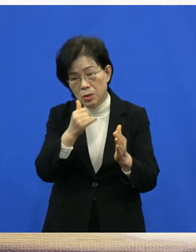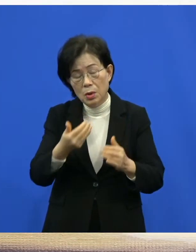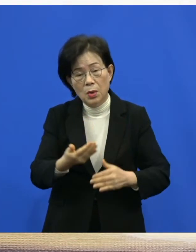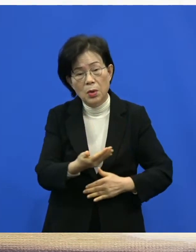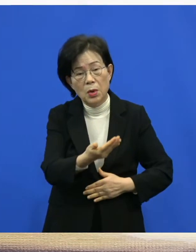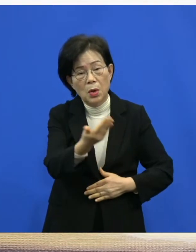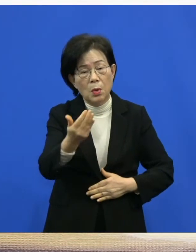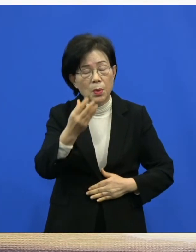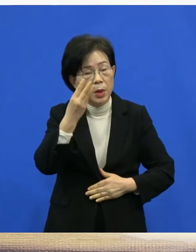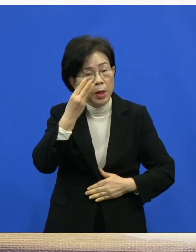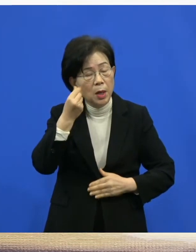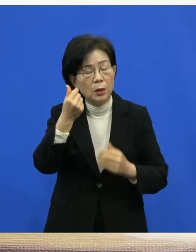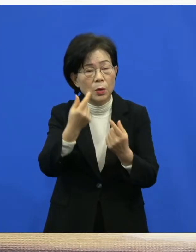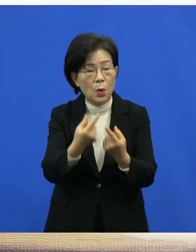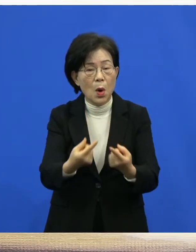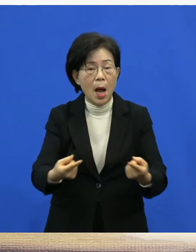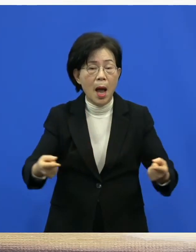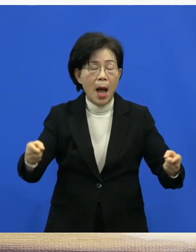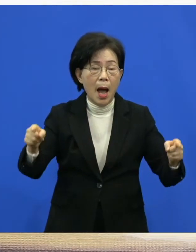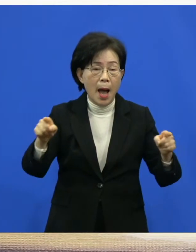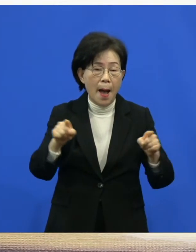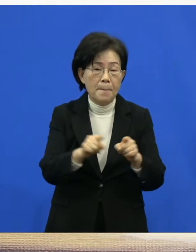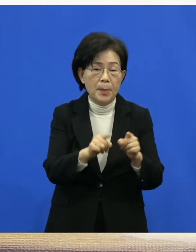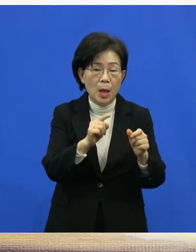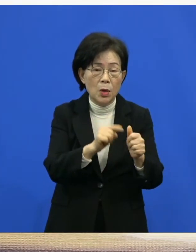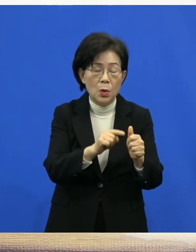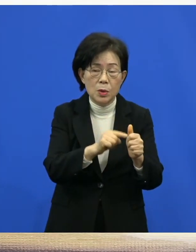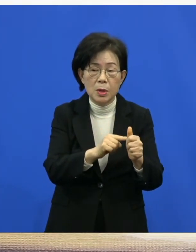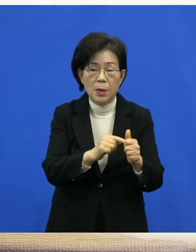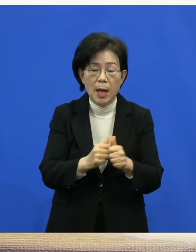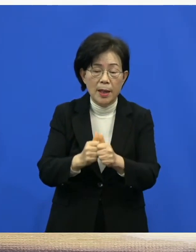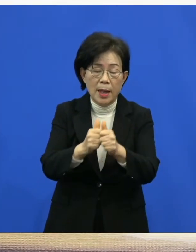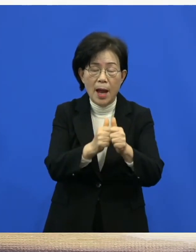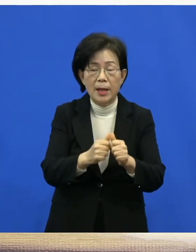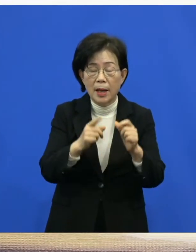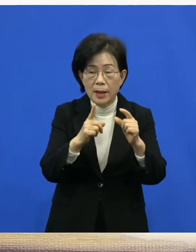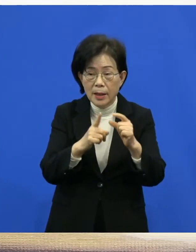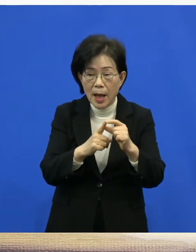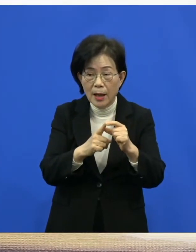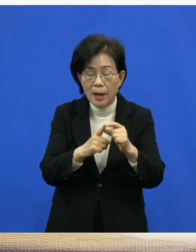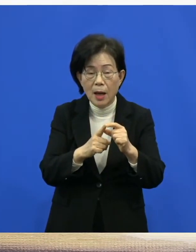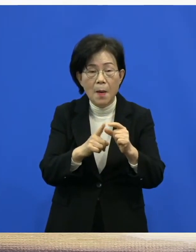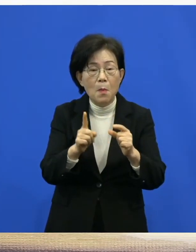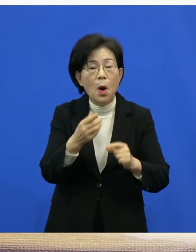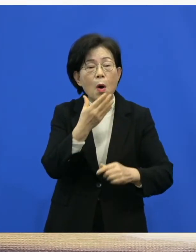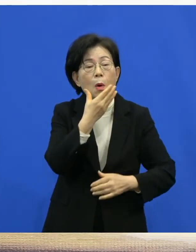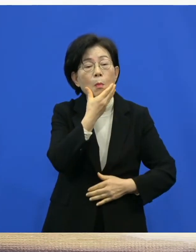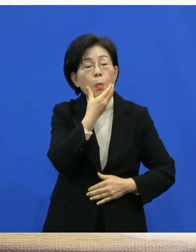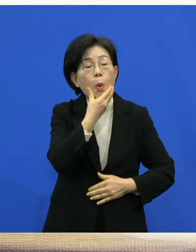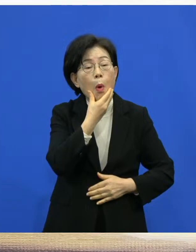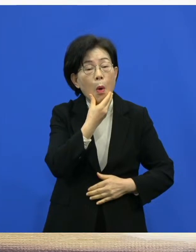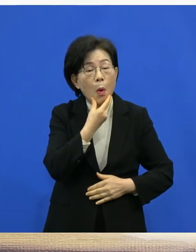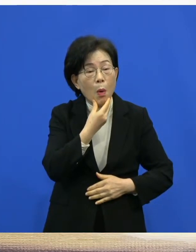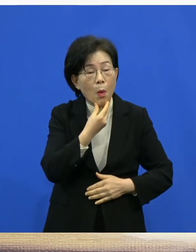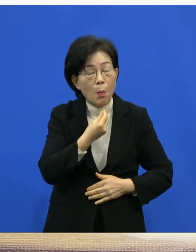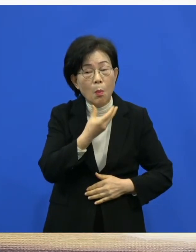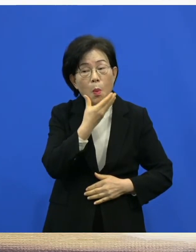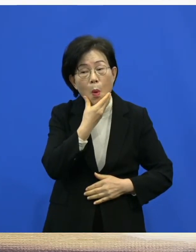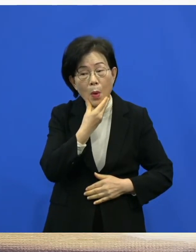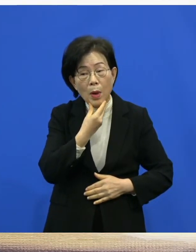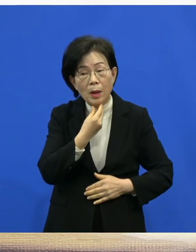이런 형통과 함께 요셉의 생에 따라다니는 다른 단어가 또 있어요. 그게 복이라는 단어예요.